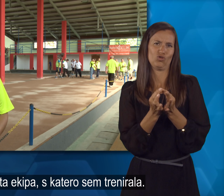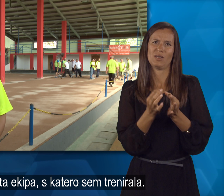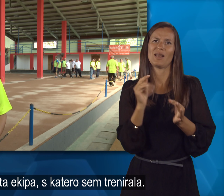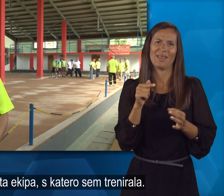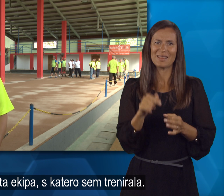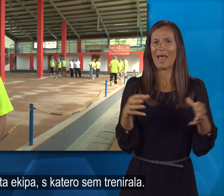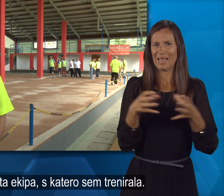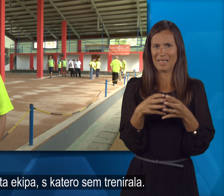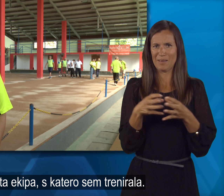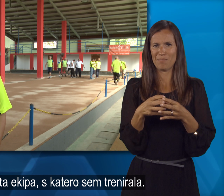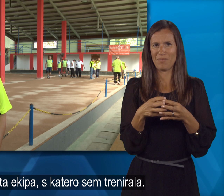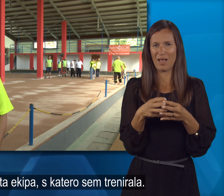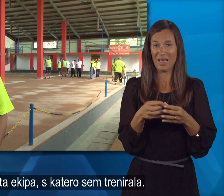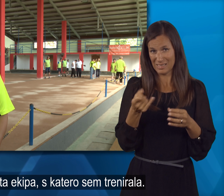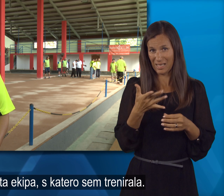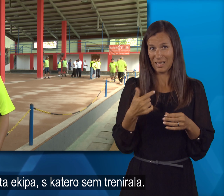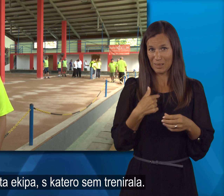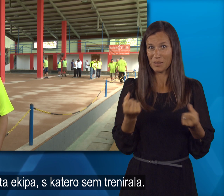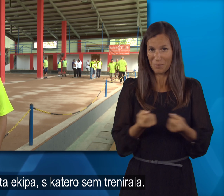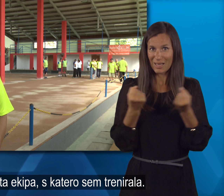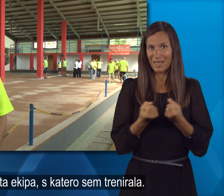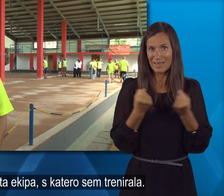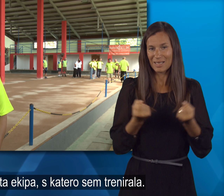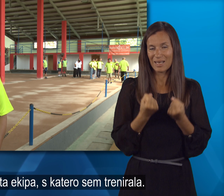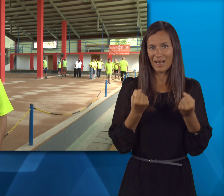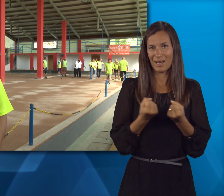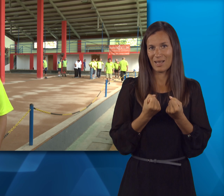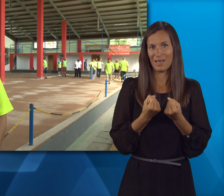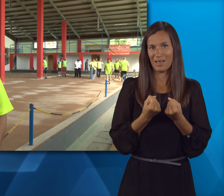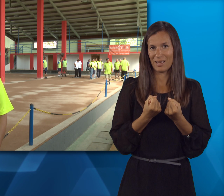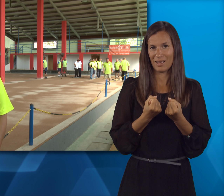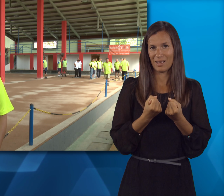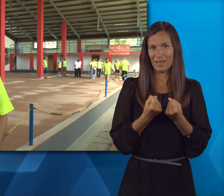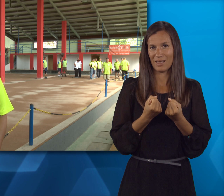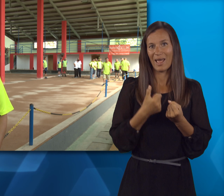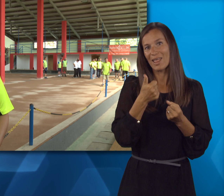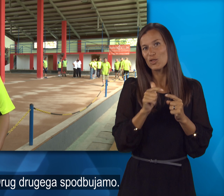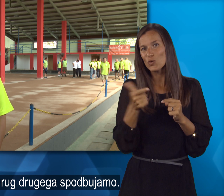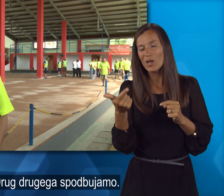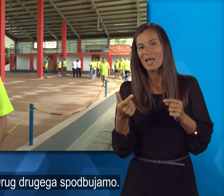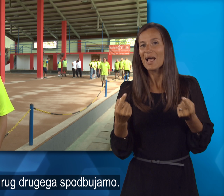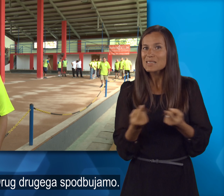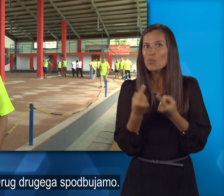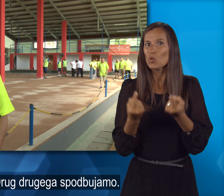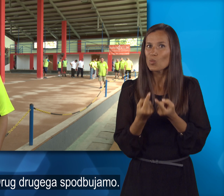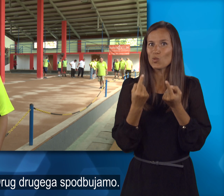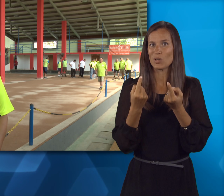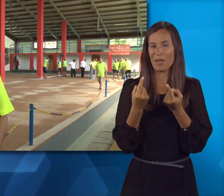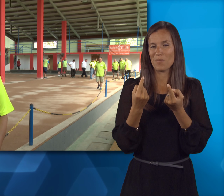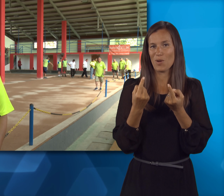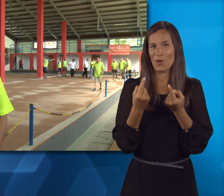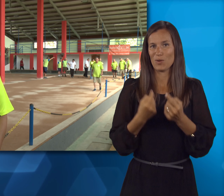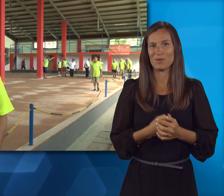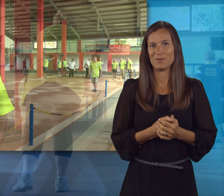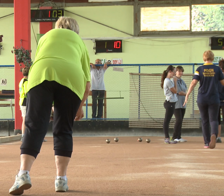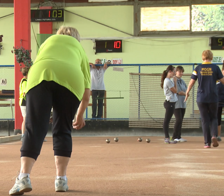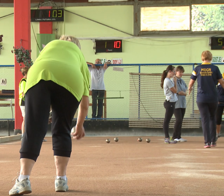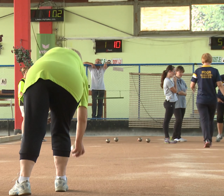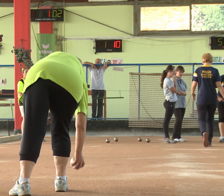tudi ta ekipa, s katerim sem trenirala, en drugega spodbujamo.